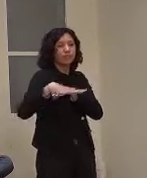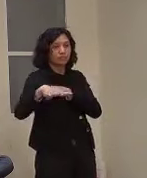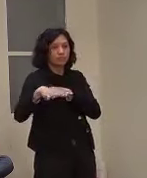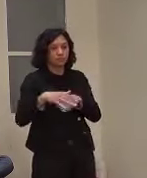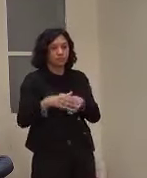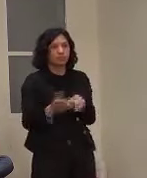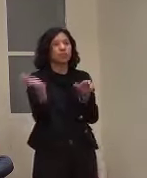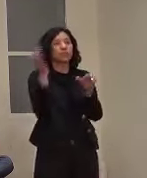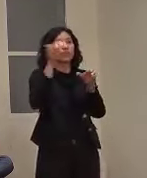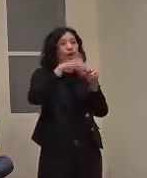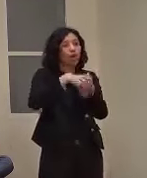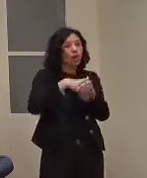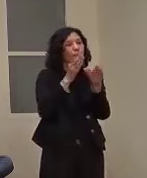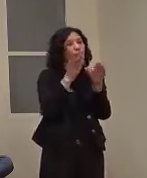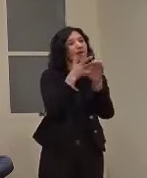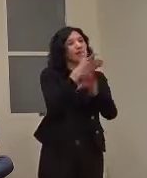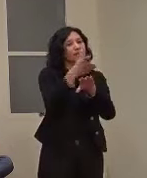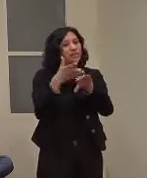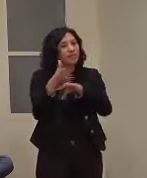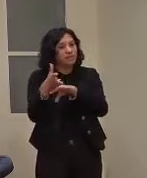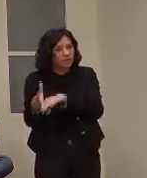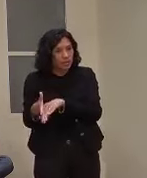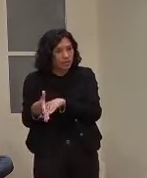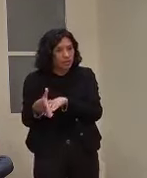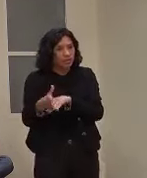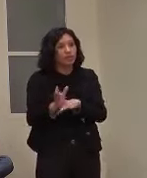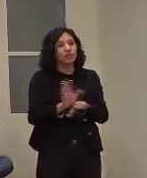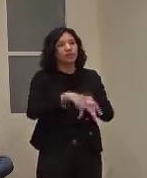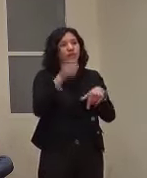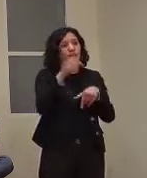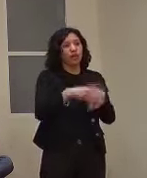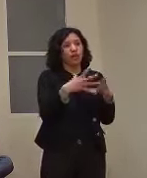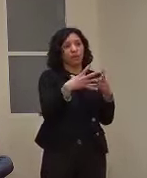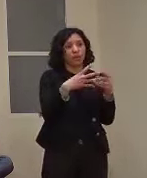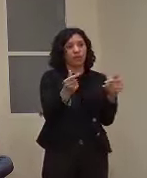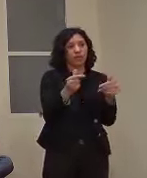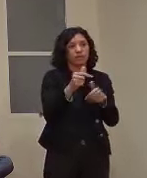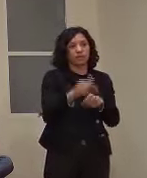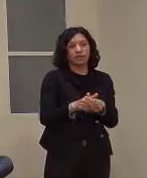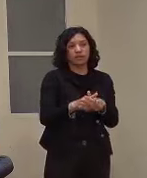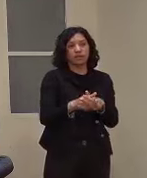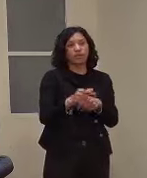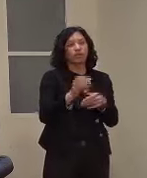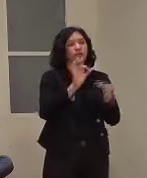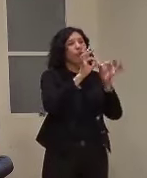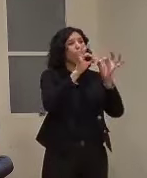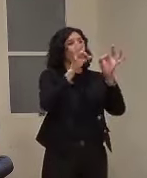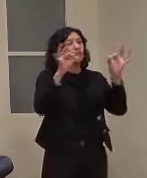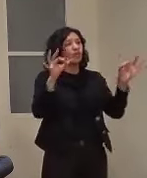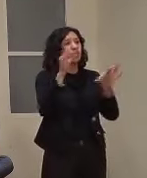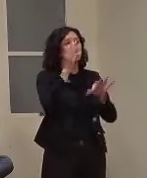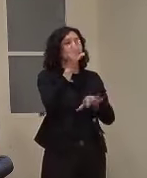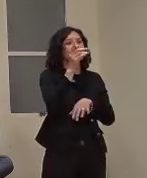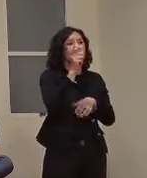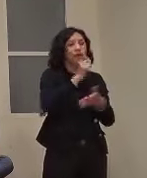inclusión y accesibilidad y para cerrar voy a tomar una frase de borges el mapa no es el territorio